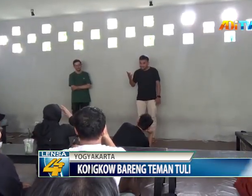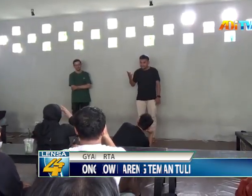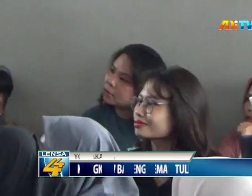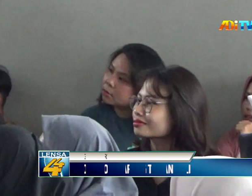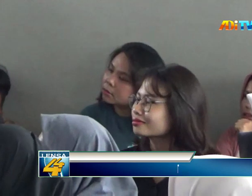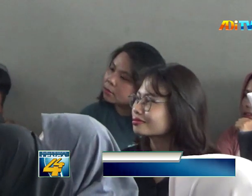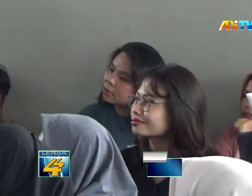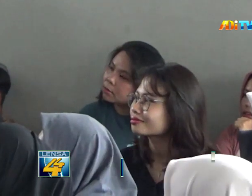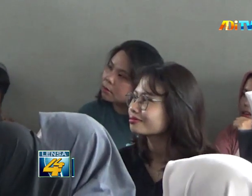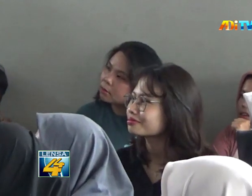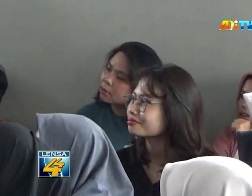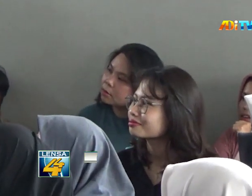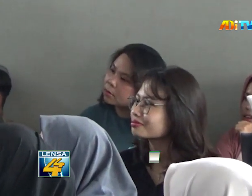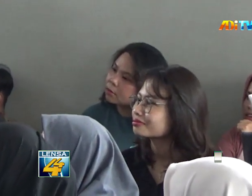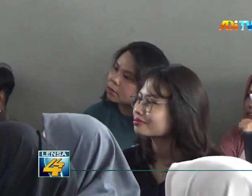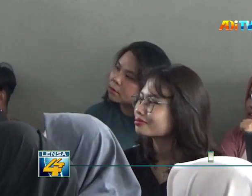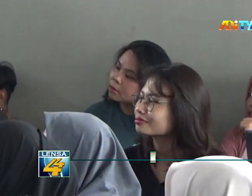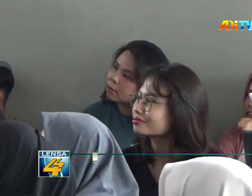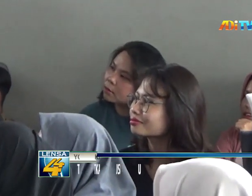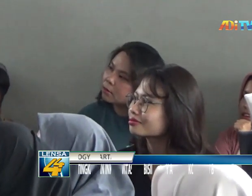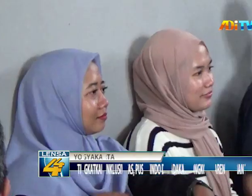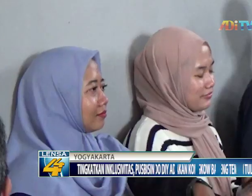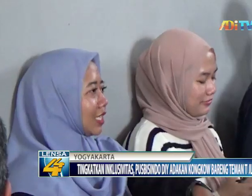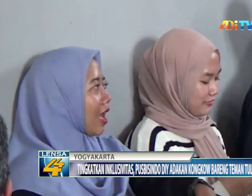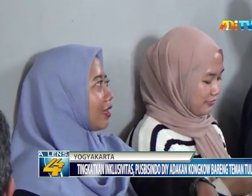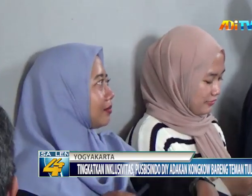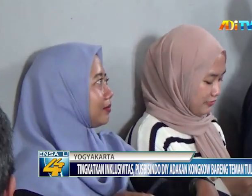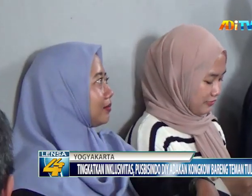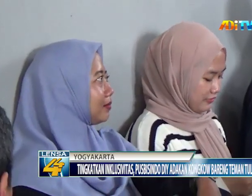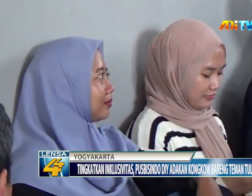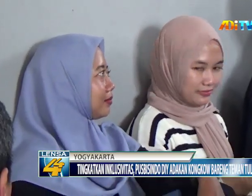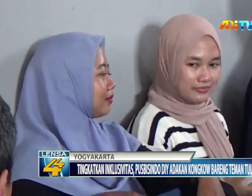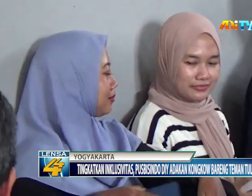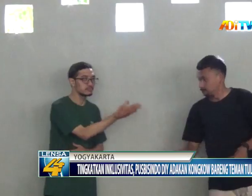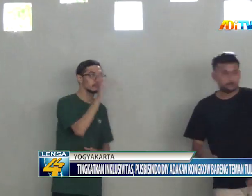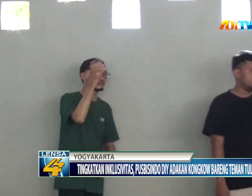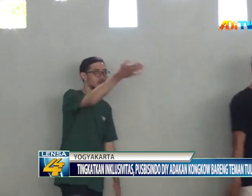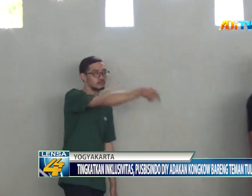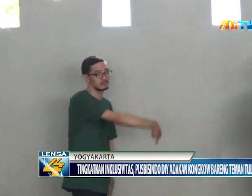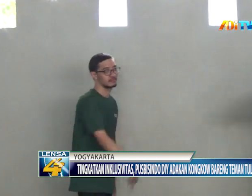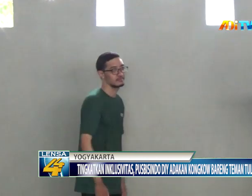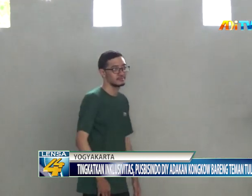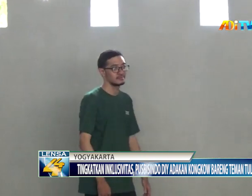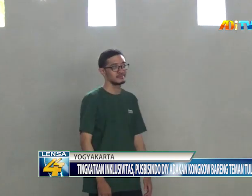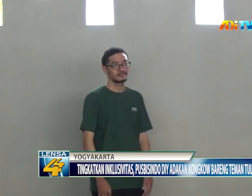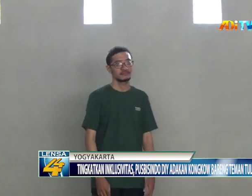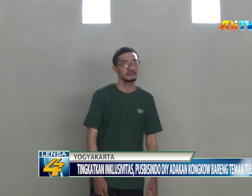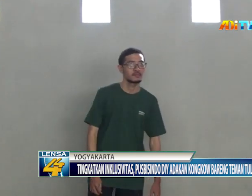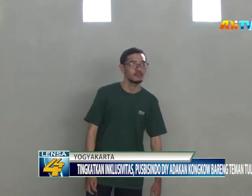berharap melalui acara ini bisa meningkatkan rasa saling menghormati dan kepedulian terhadap teman tuli